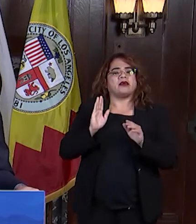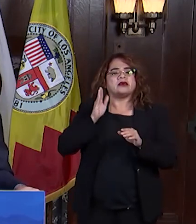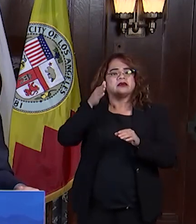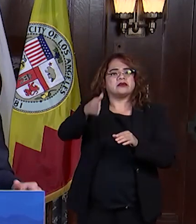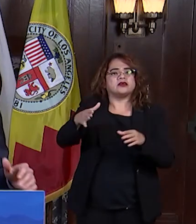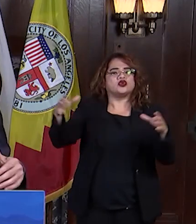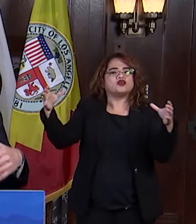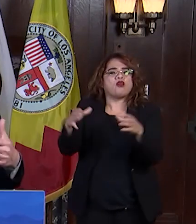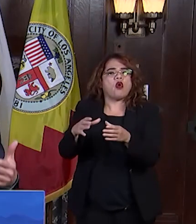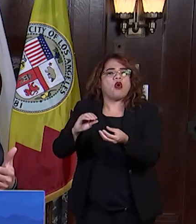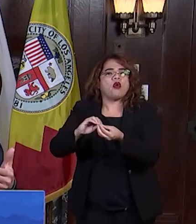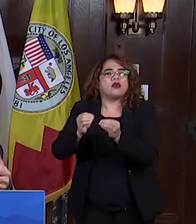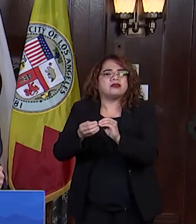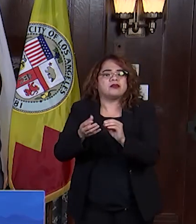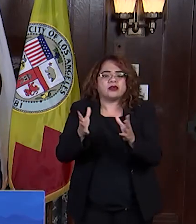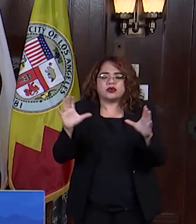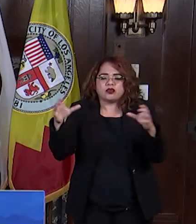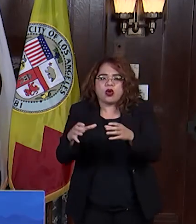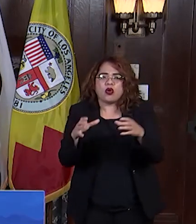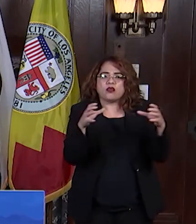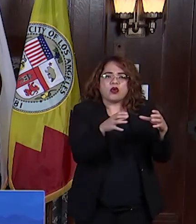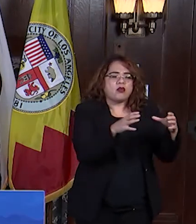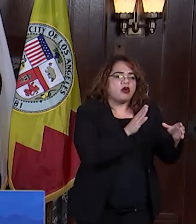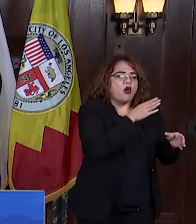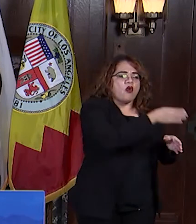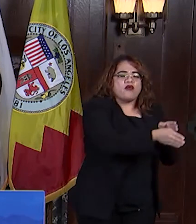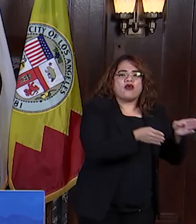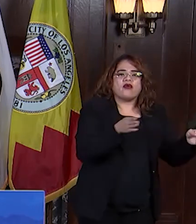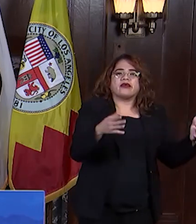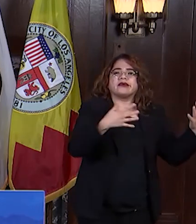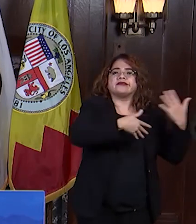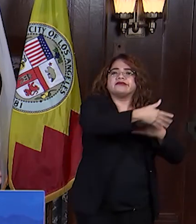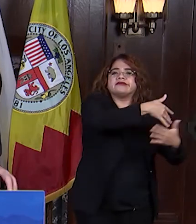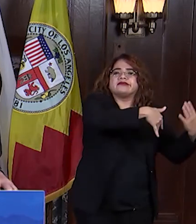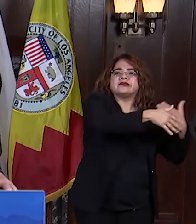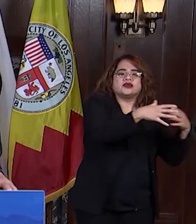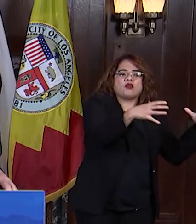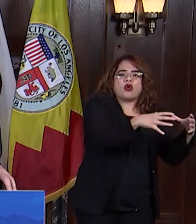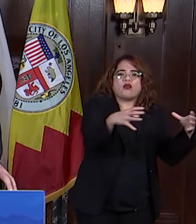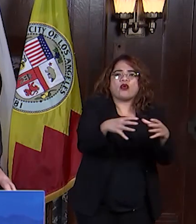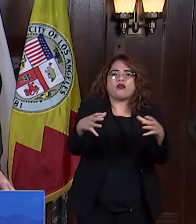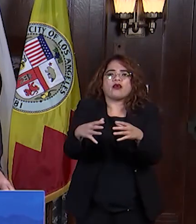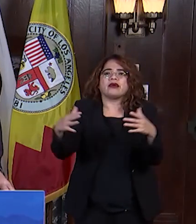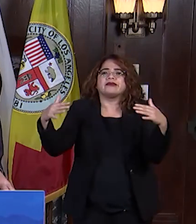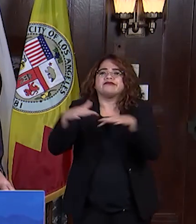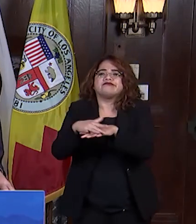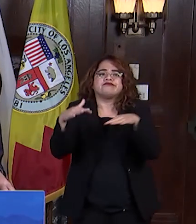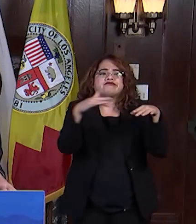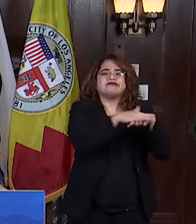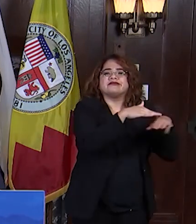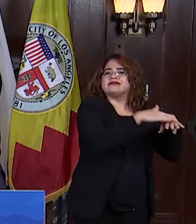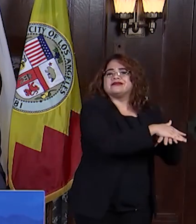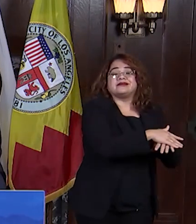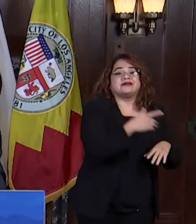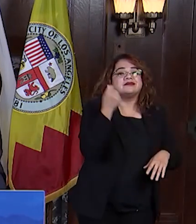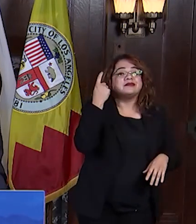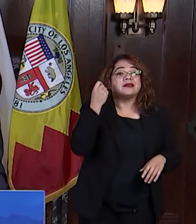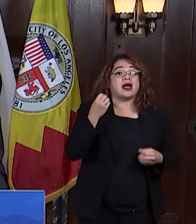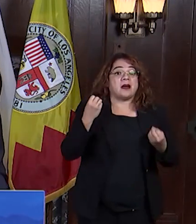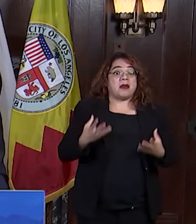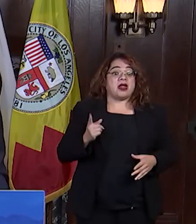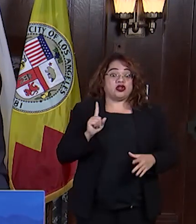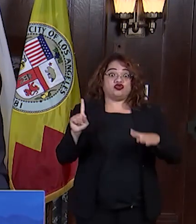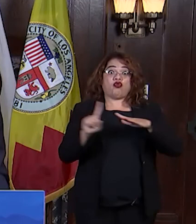asintomáticas están propagando el virus sin saberlo. Así que, desafortunadamente, no podemos